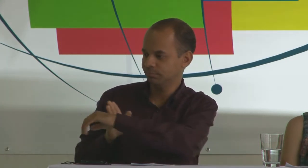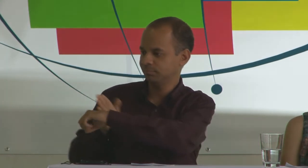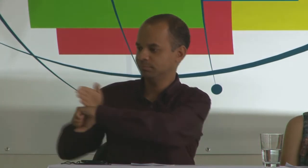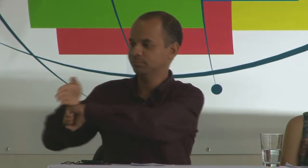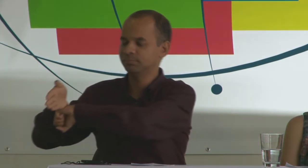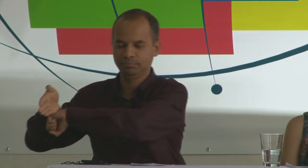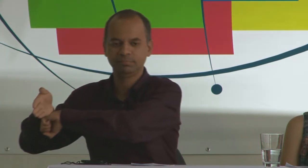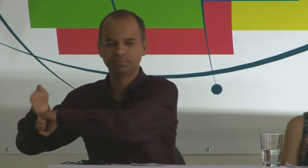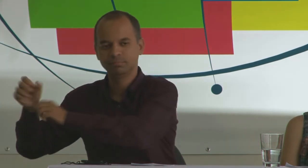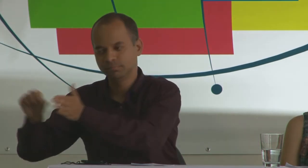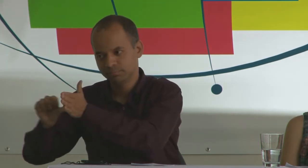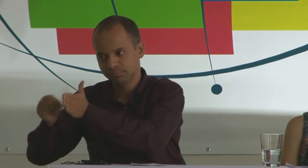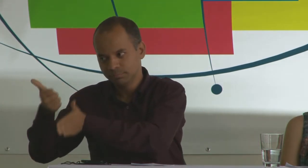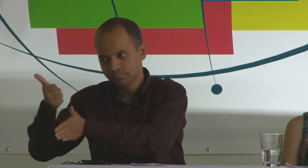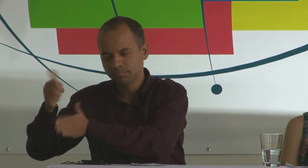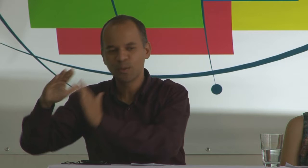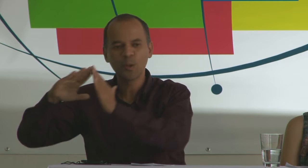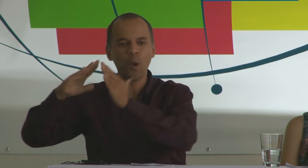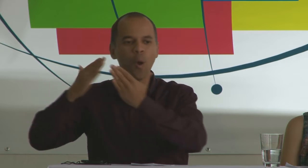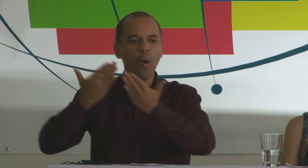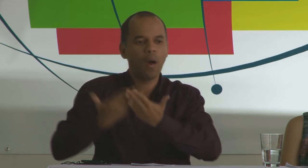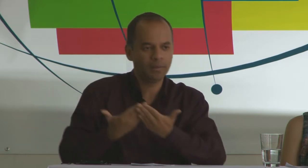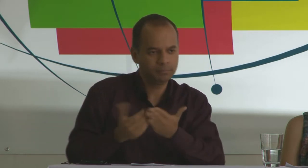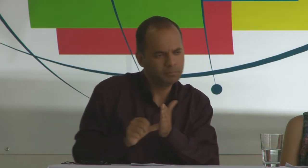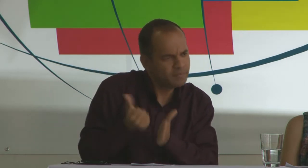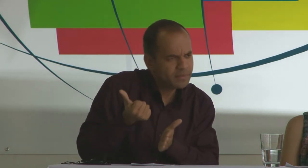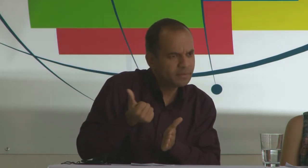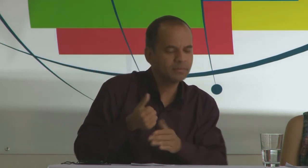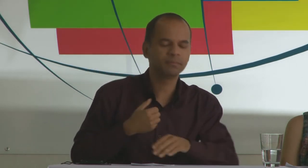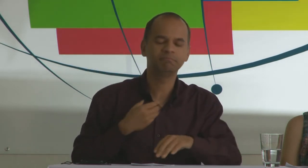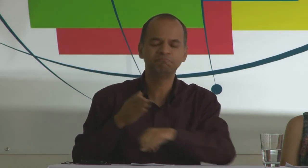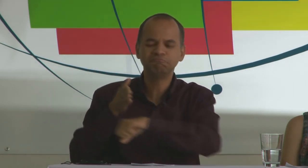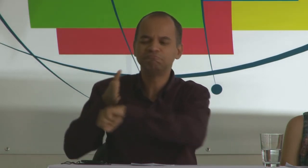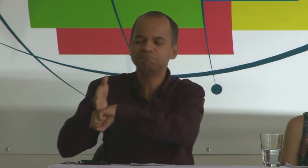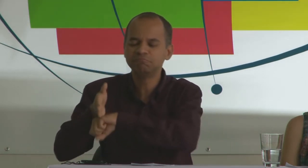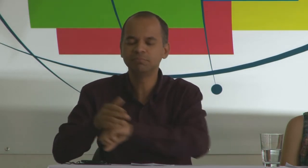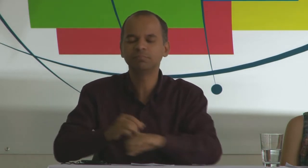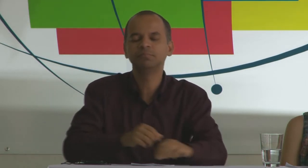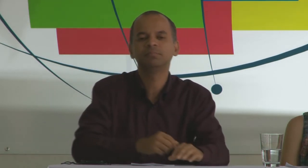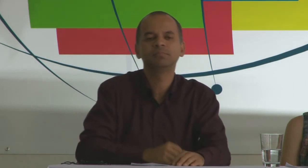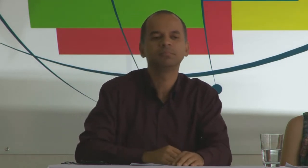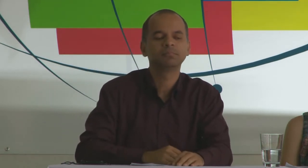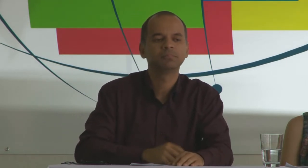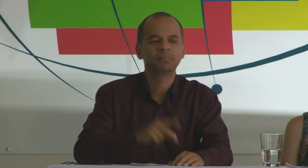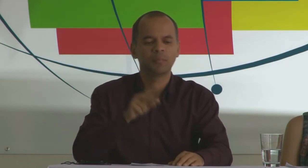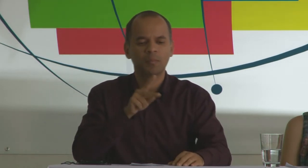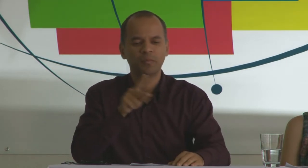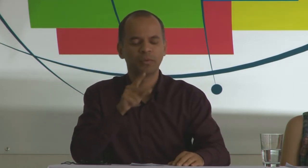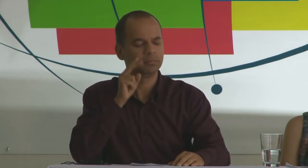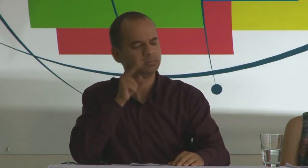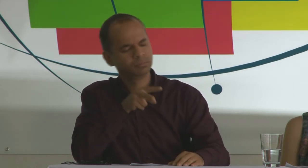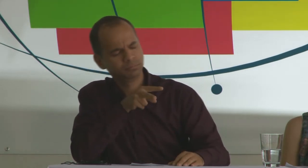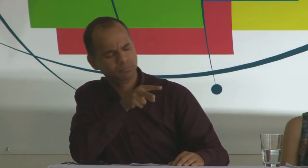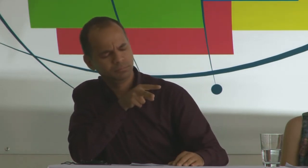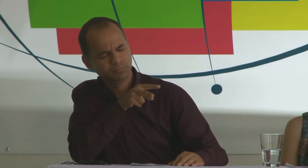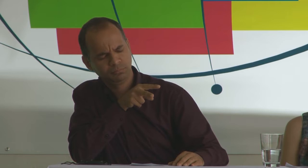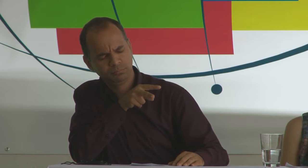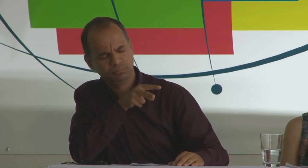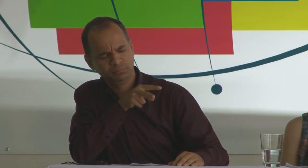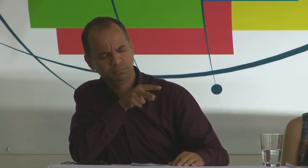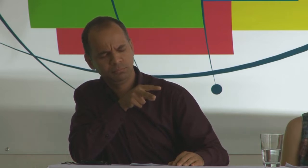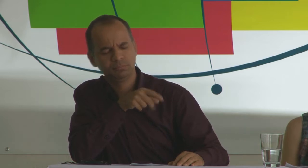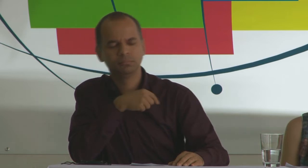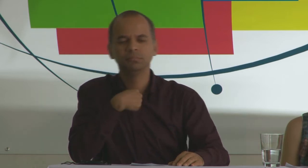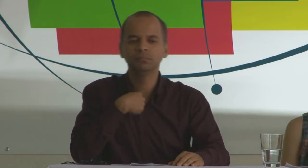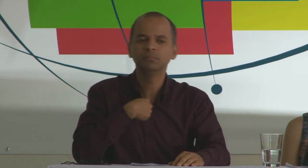crescendo e isso se tornou uma coisa evidente para ele, eu me lembro de ter entrado na escola pela primeira vez e eu